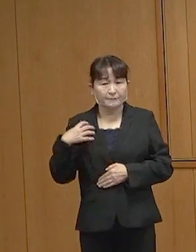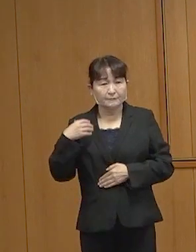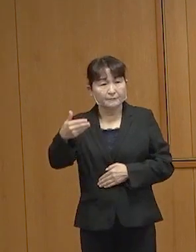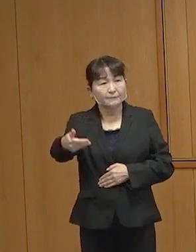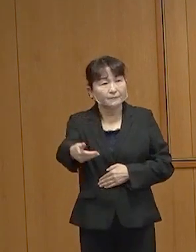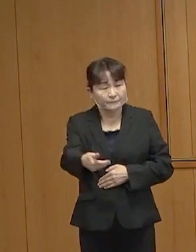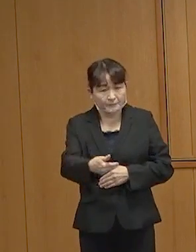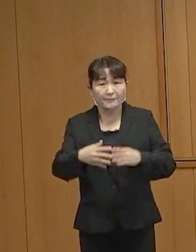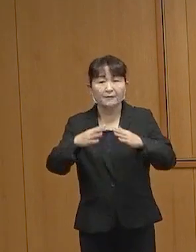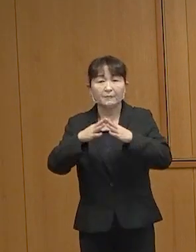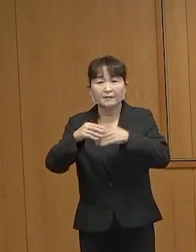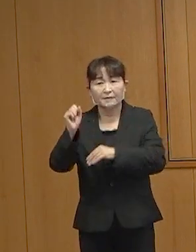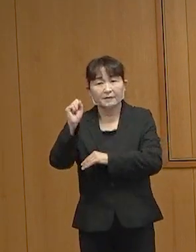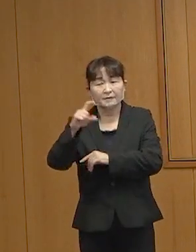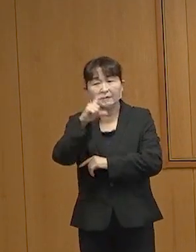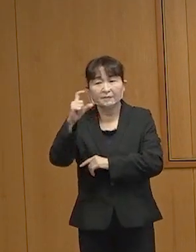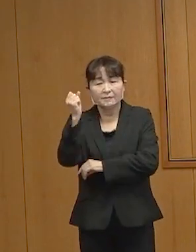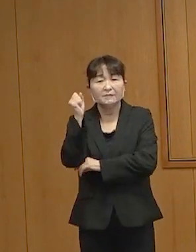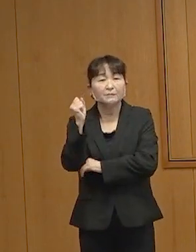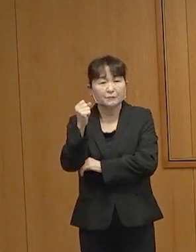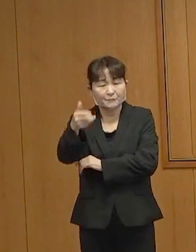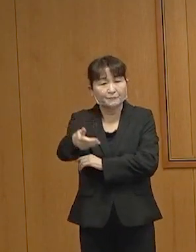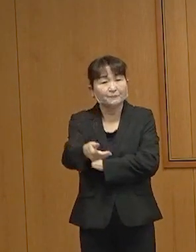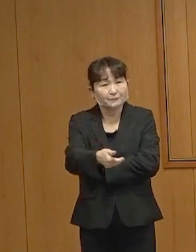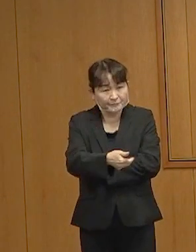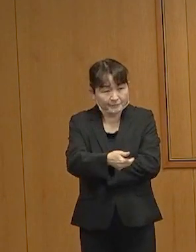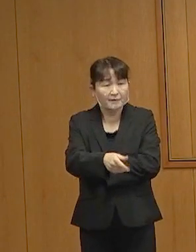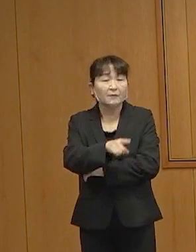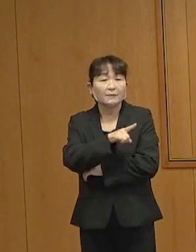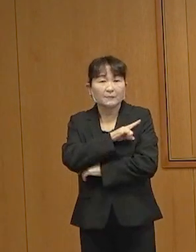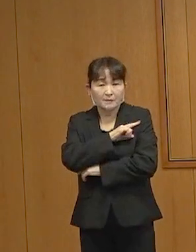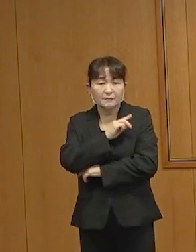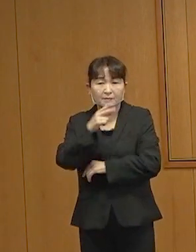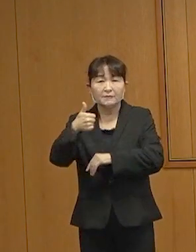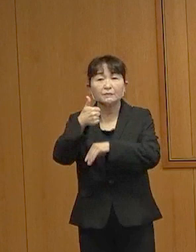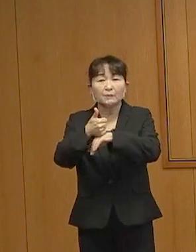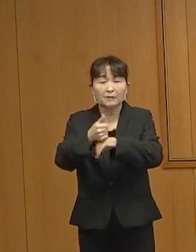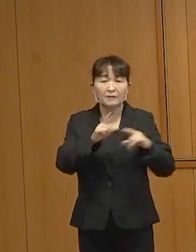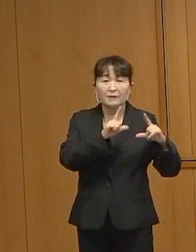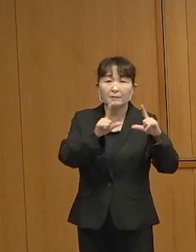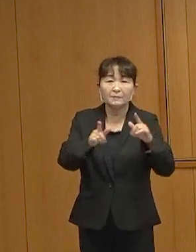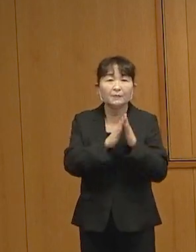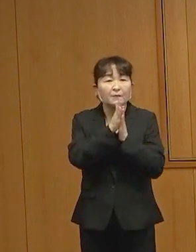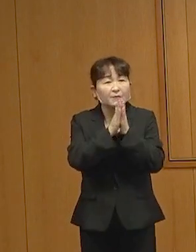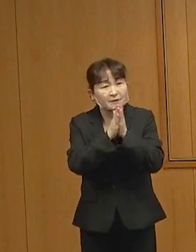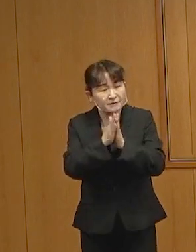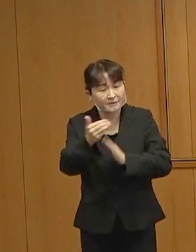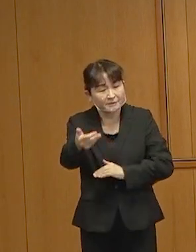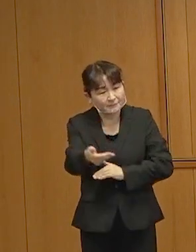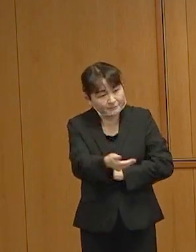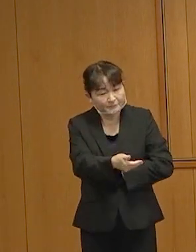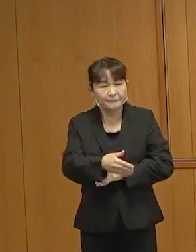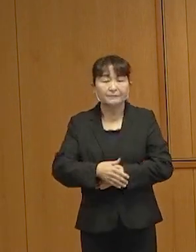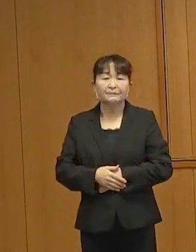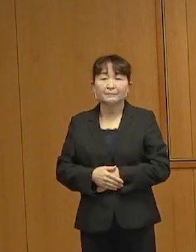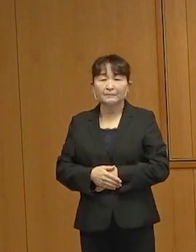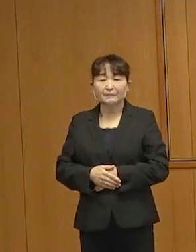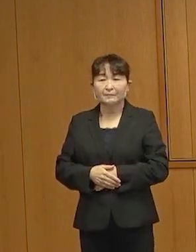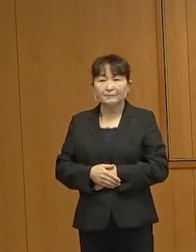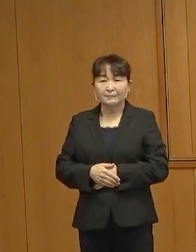幹事社の宮崎日日新聞です。まずは栃木市長の方から発表事項についてよろしくお願いいたします。 は